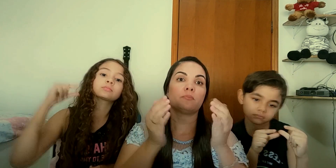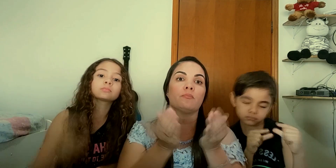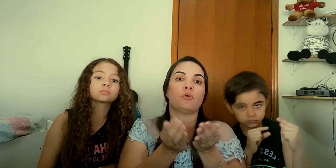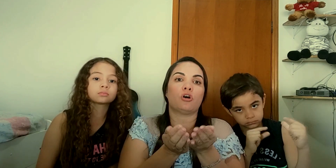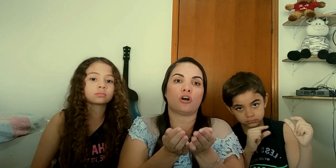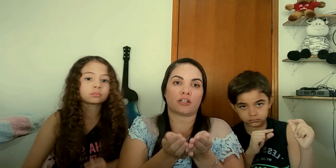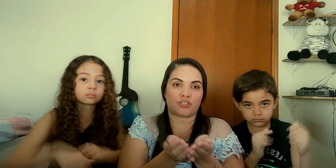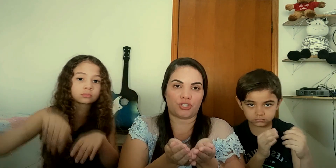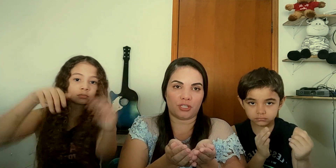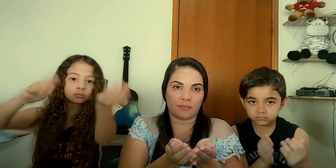Bote.